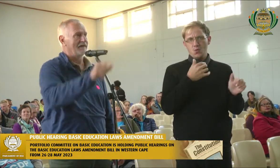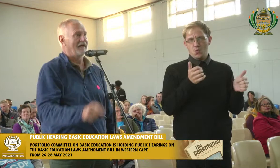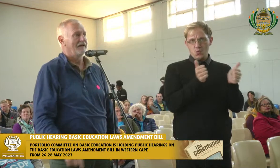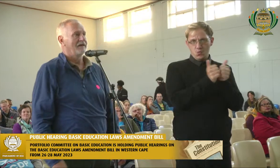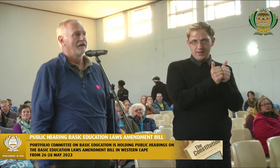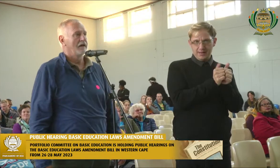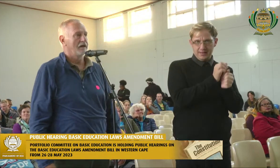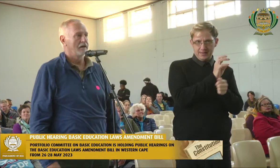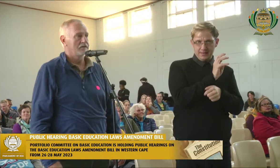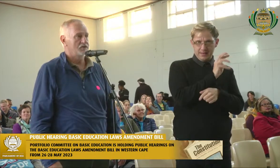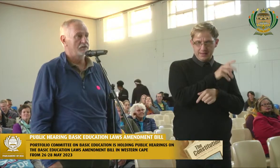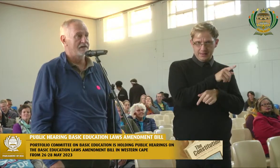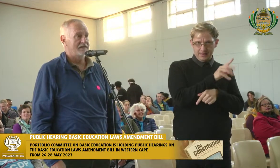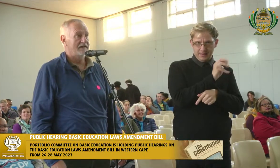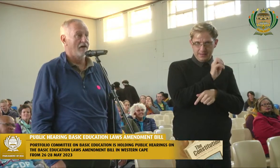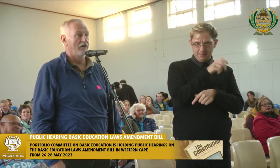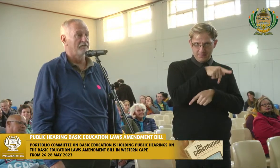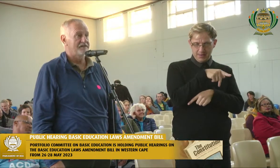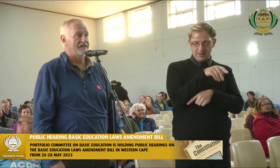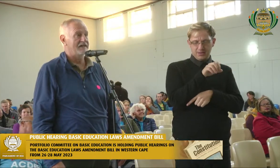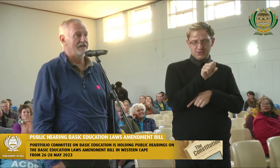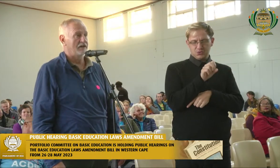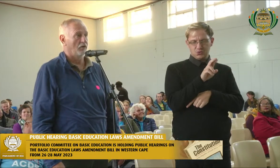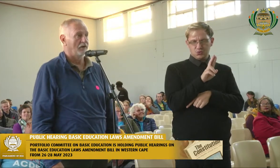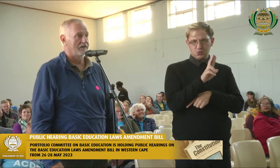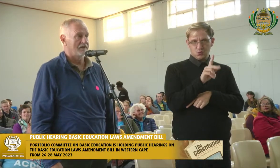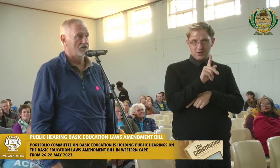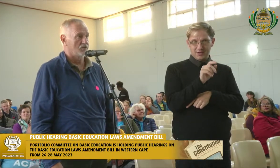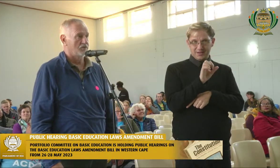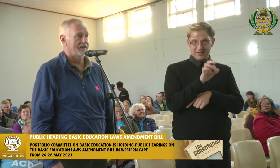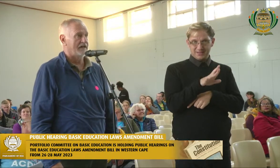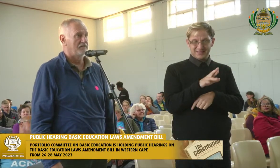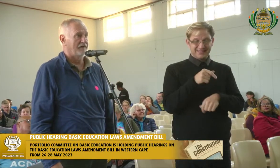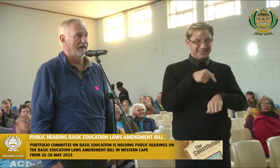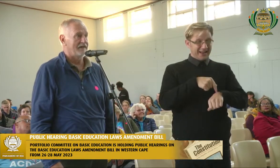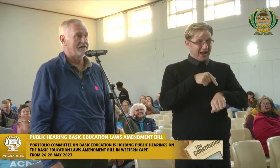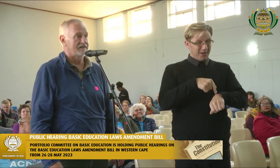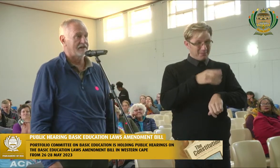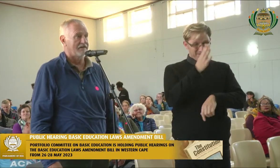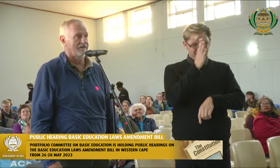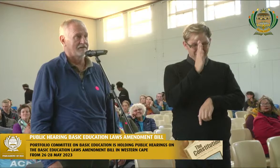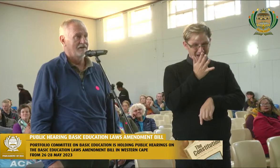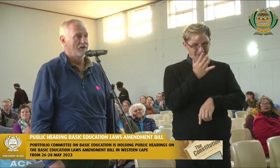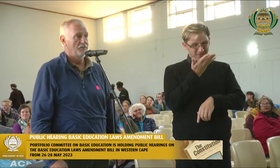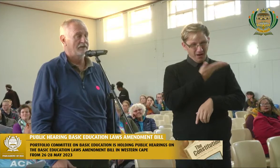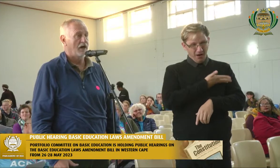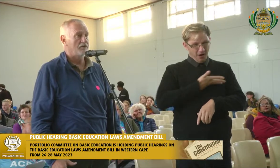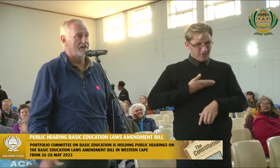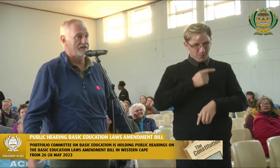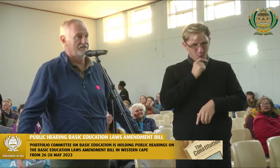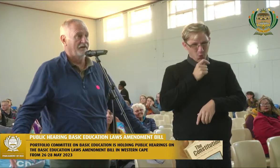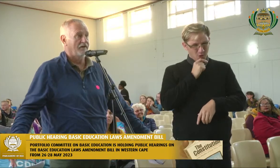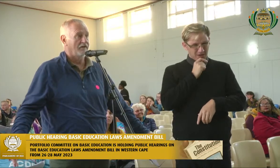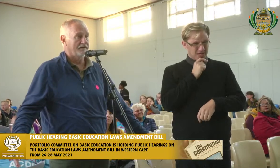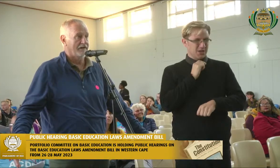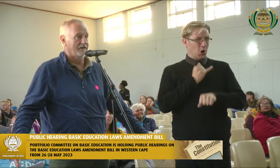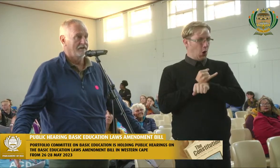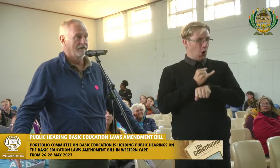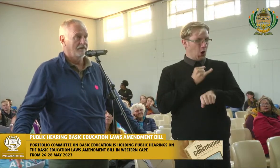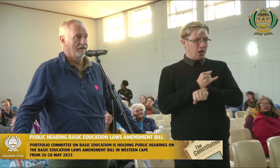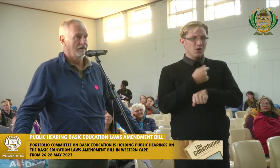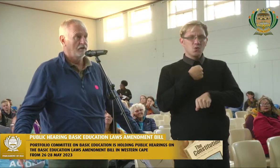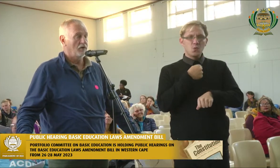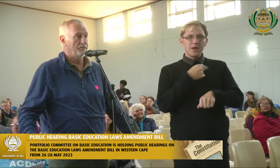MP Soekers het 5:30 in die oggend in sonskyn vallei in die straat met ouers